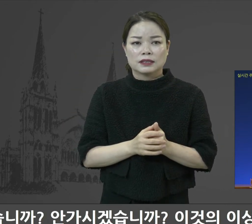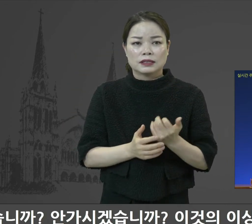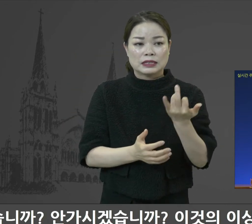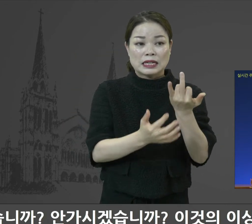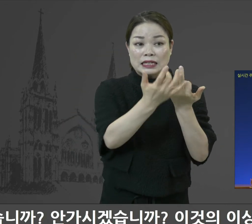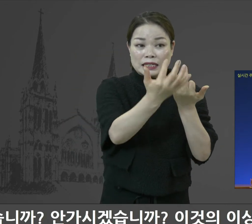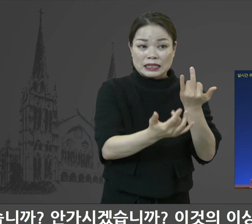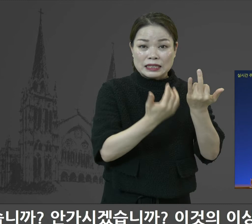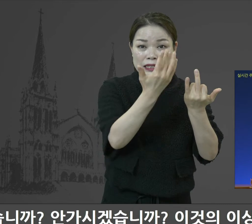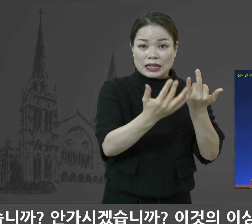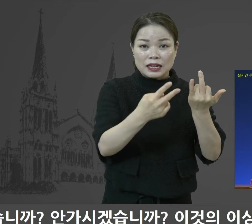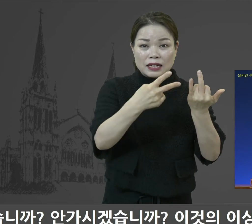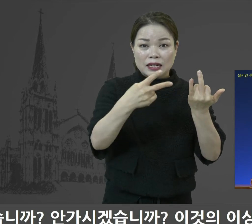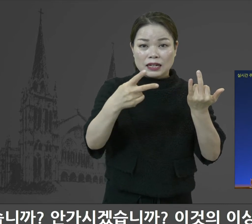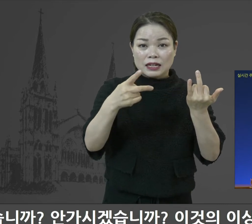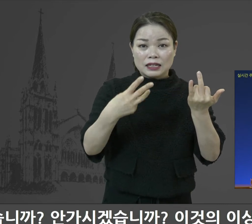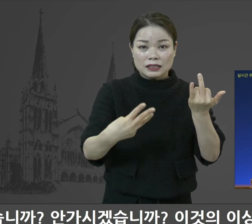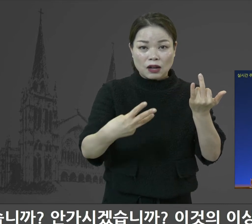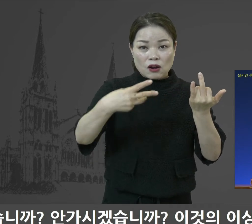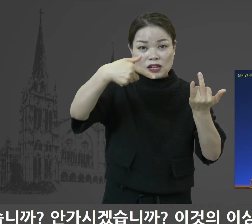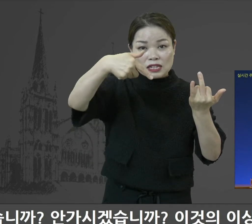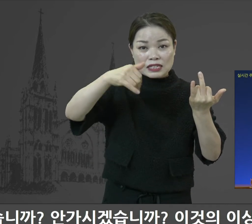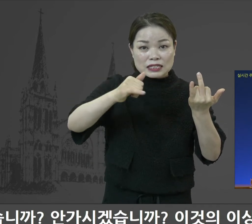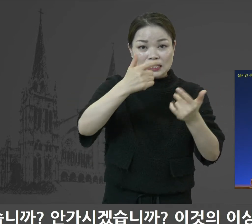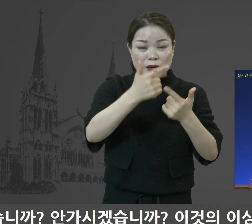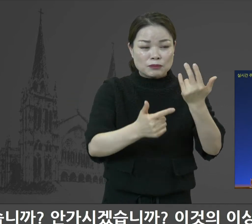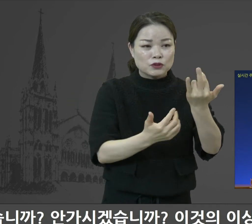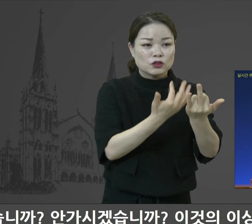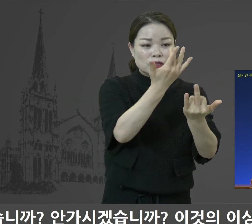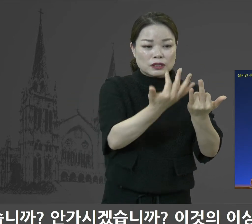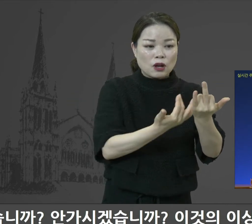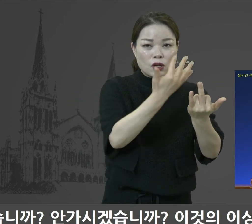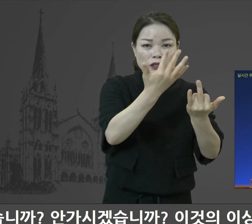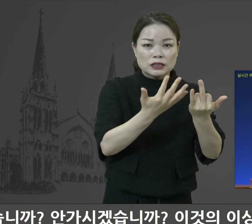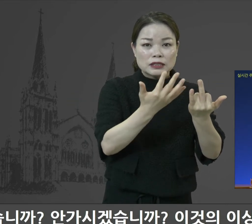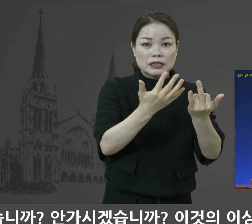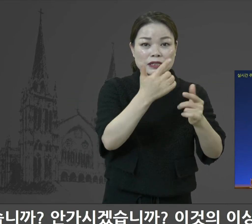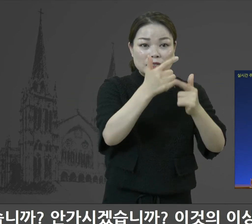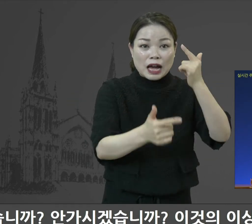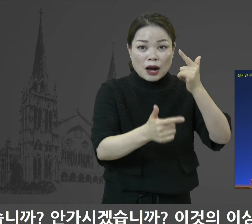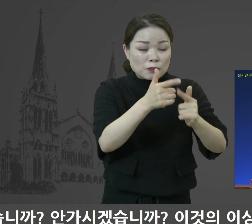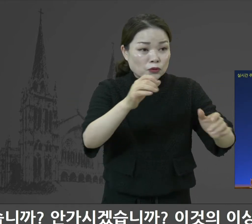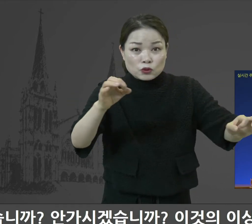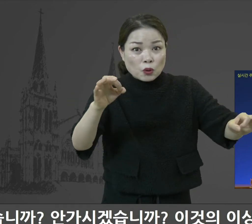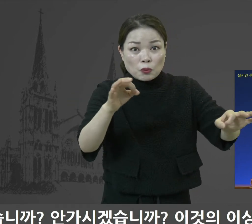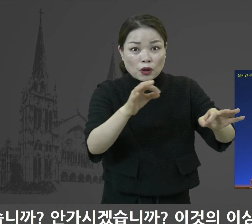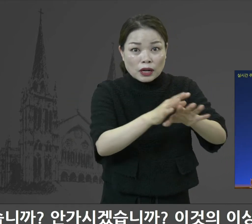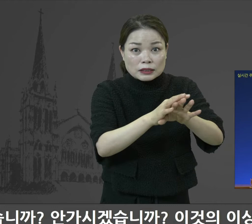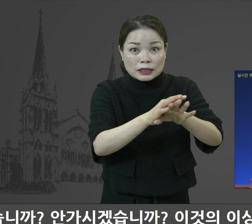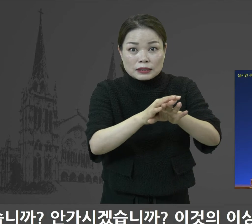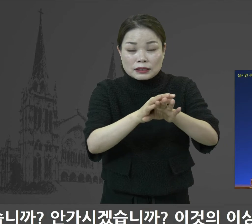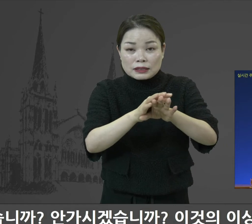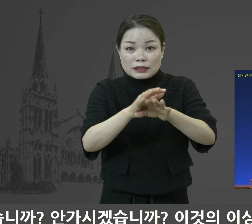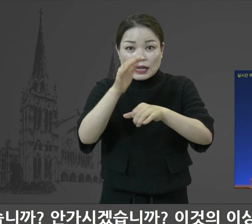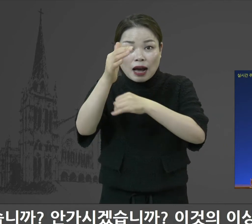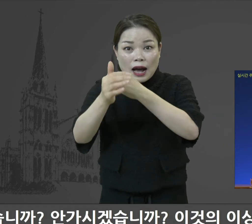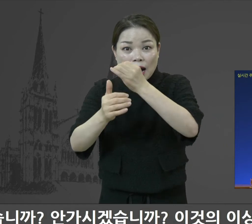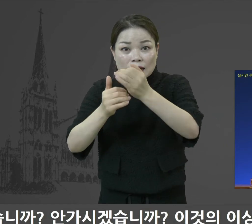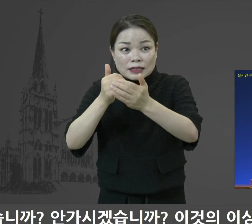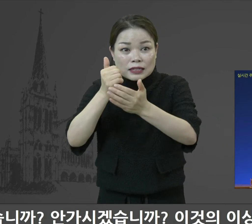떨기나무에서, 지난주 말씀이죠, 불타는 떨기나무에서 소멸하지 않는 그 안에